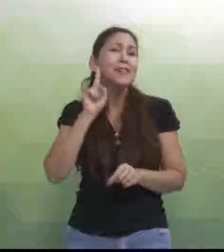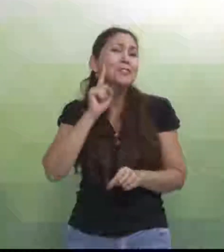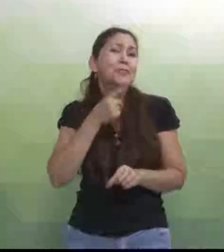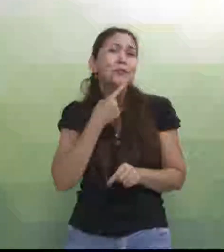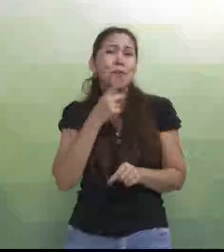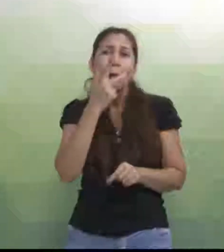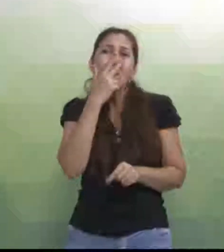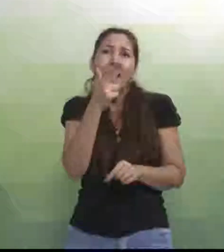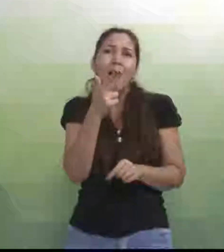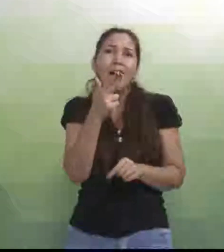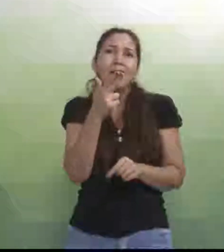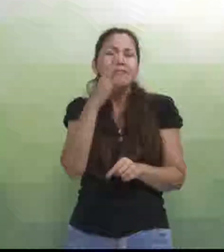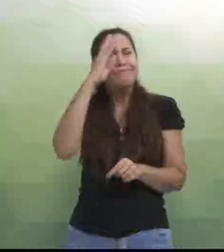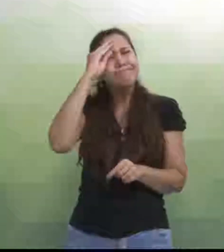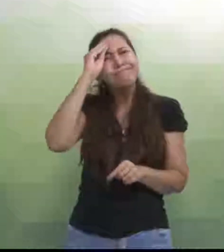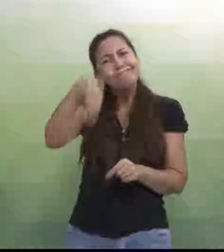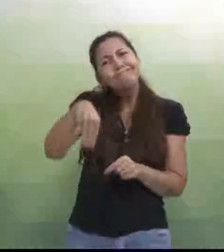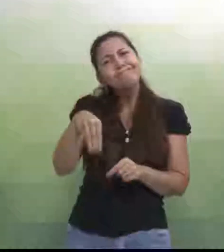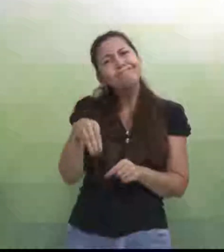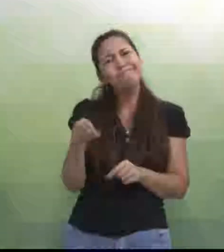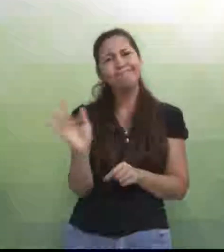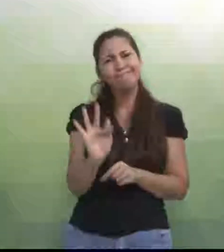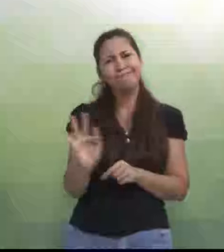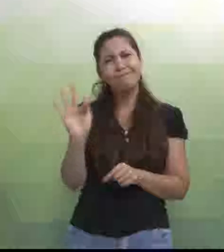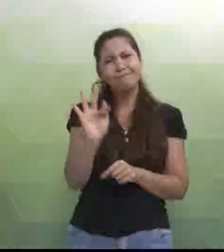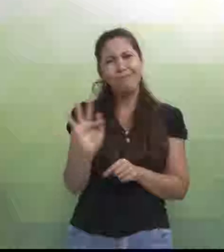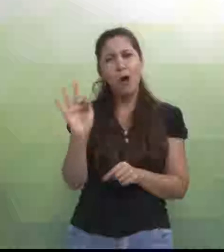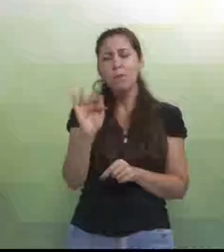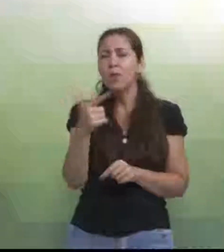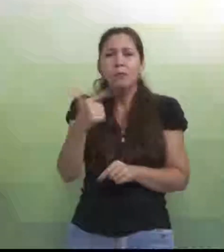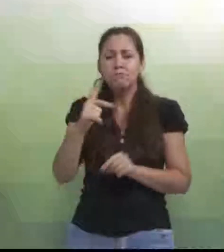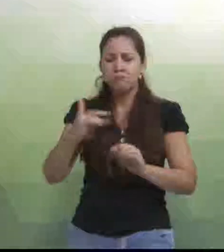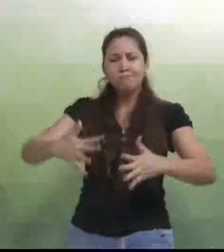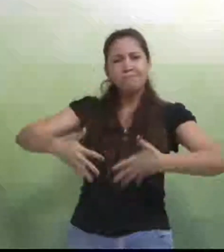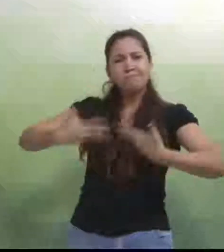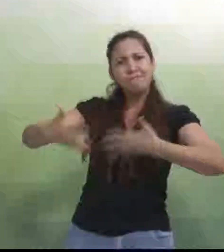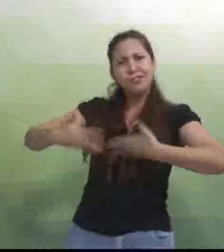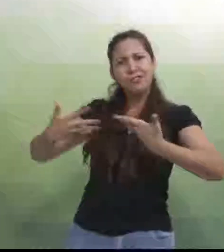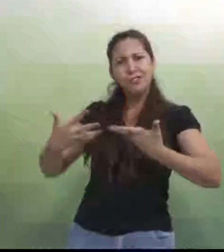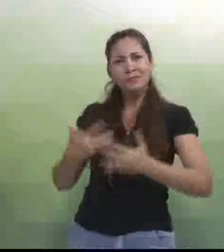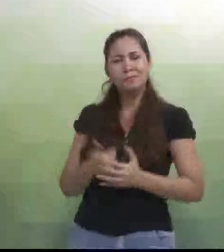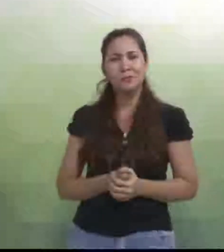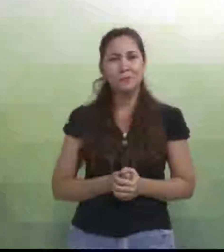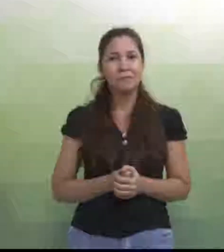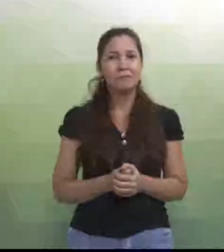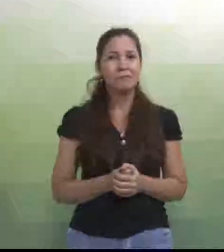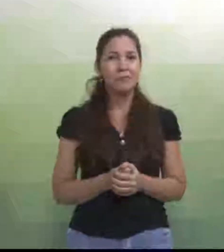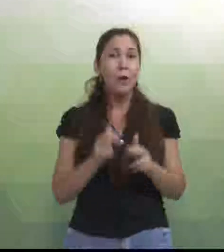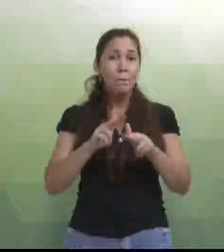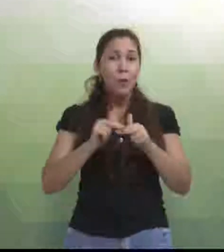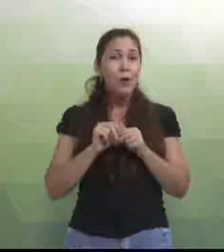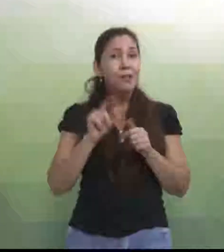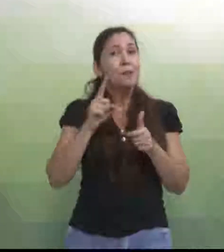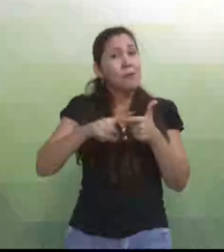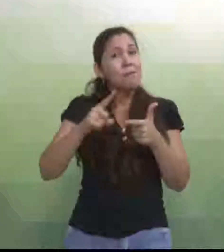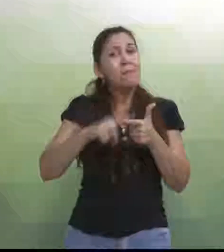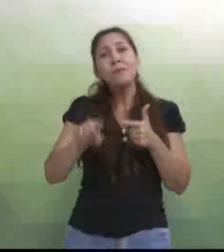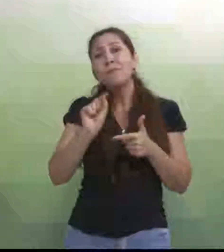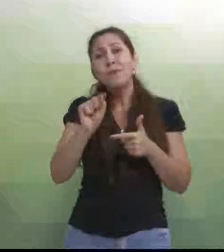o surdo não tinha interesse, não tinha estímulo para o ensino superior, por falta de foco na Libras. Então, com o surgimento